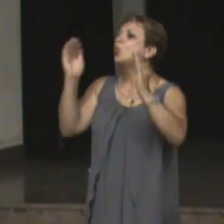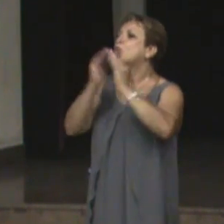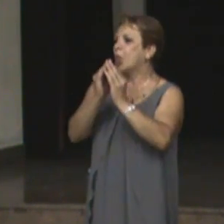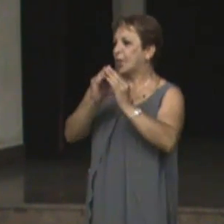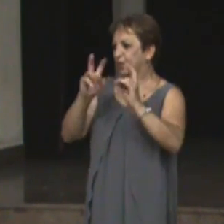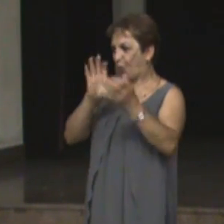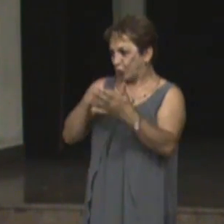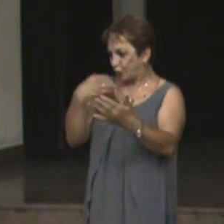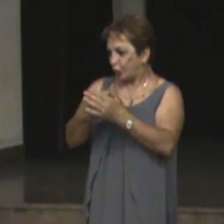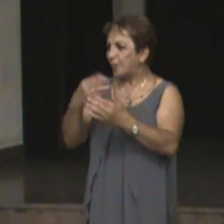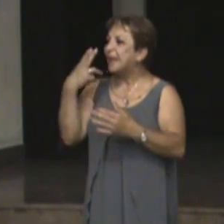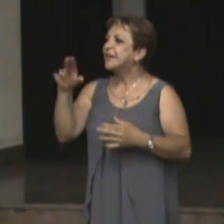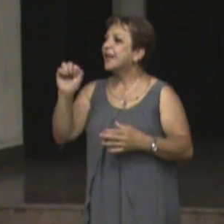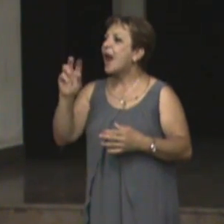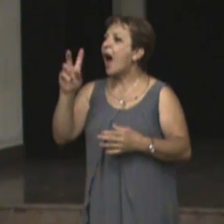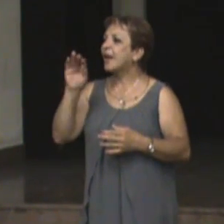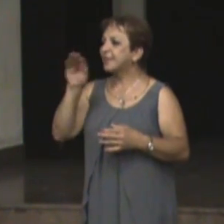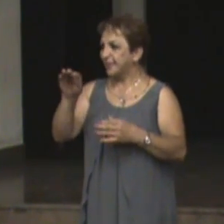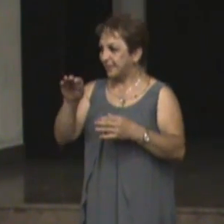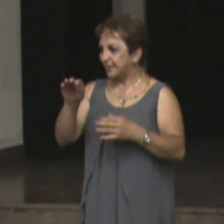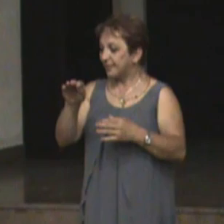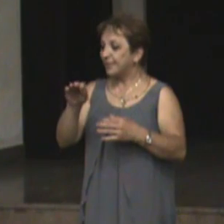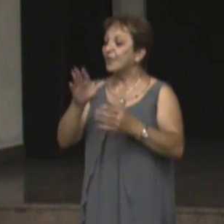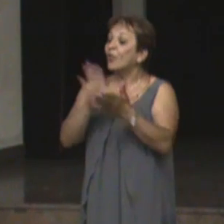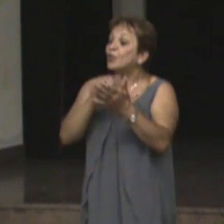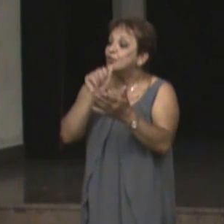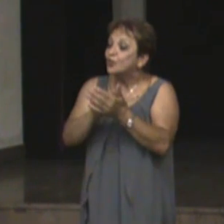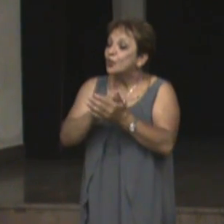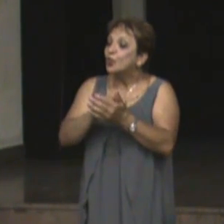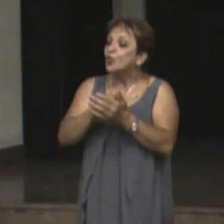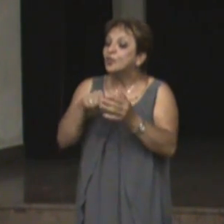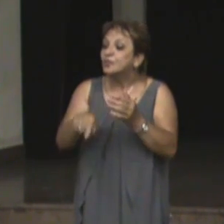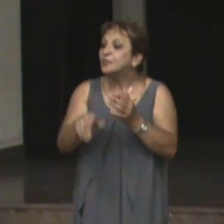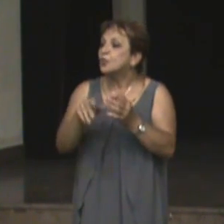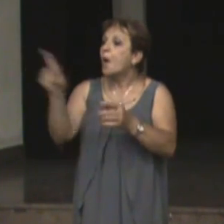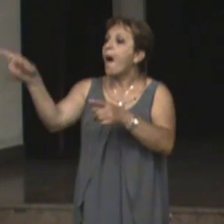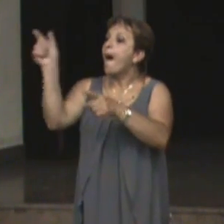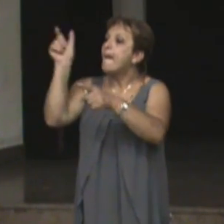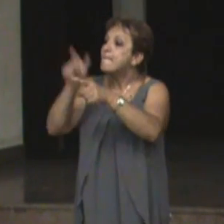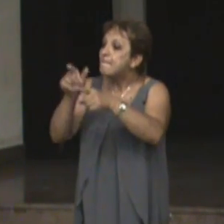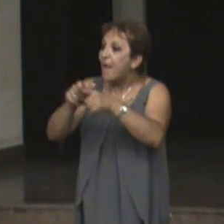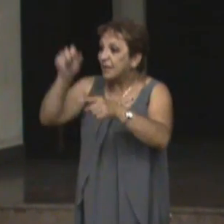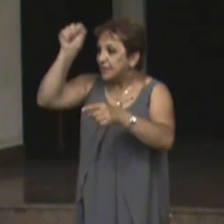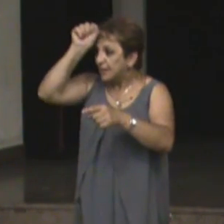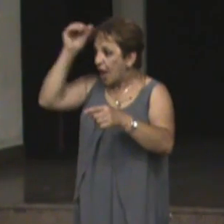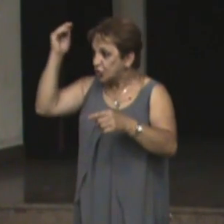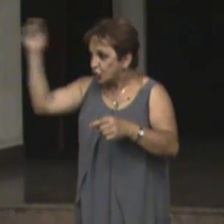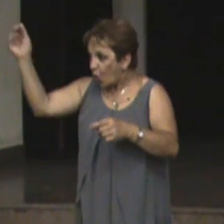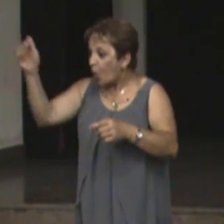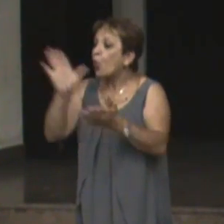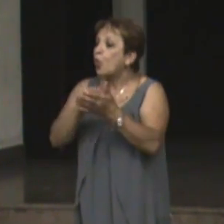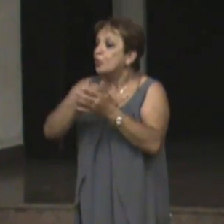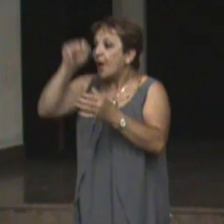Ուրեմն հենց դրա օրինակը Քրիստոս է, բանը Աստծո, Աստծո խոսքը մարմին